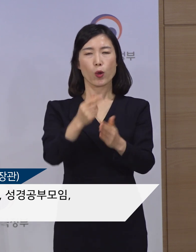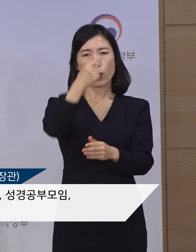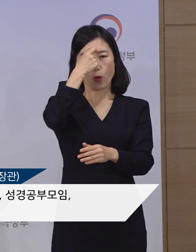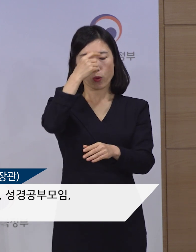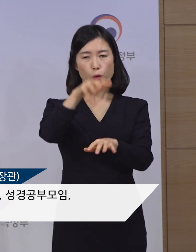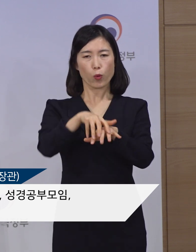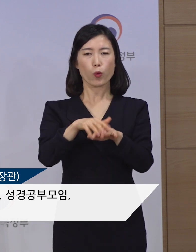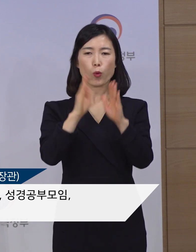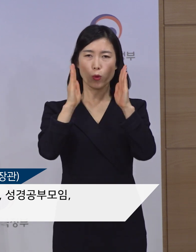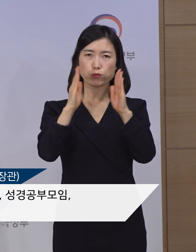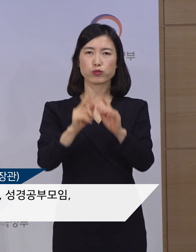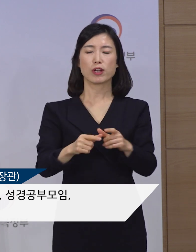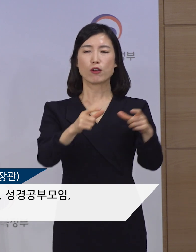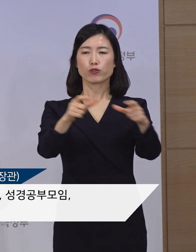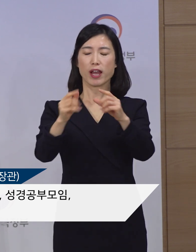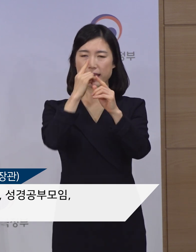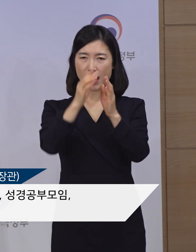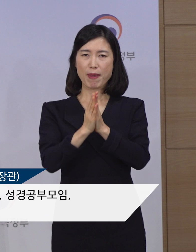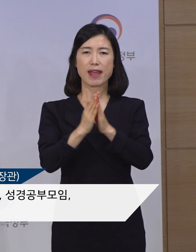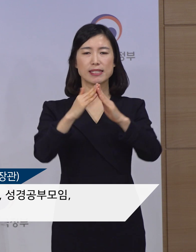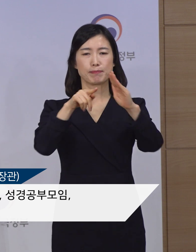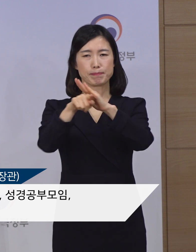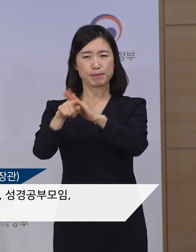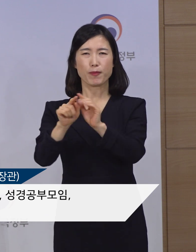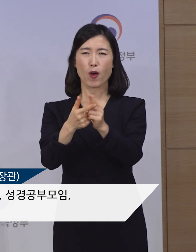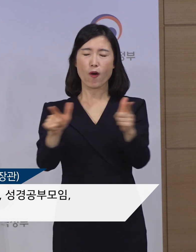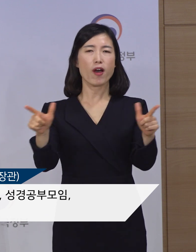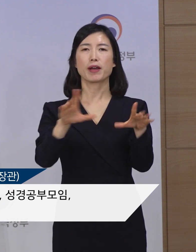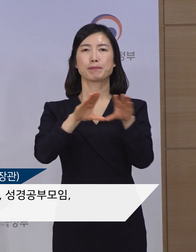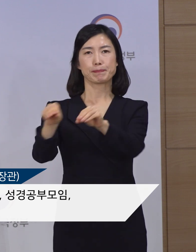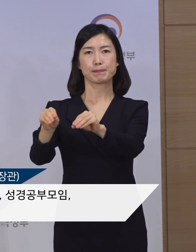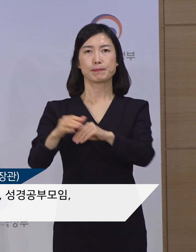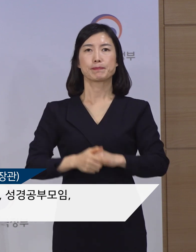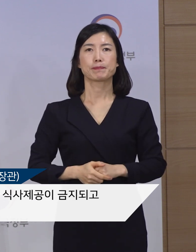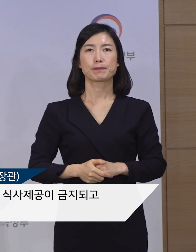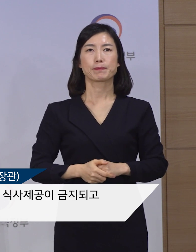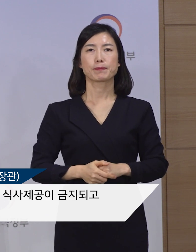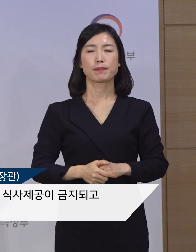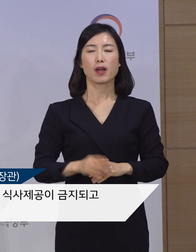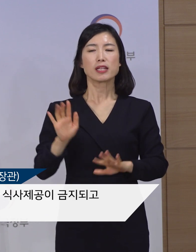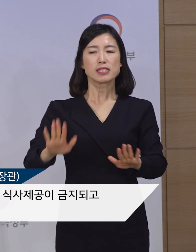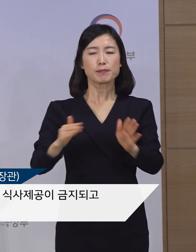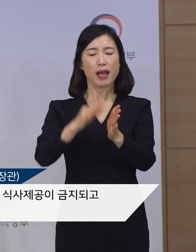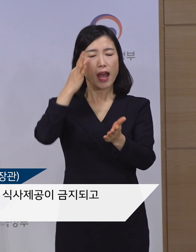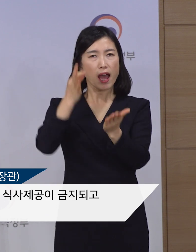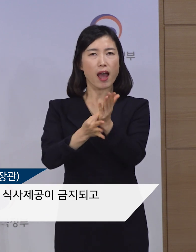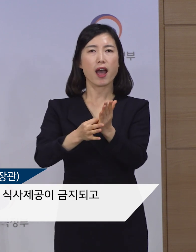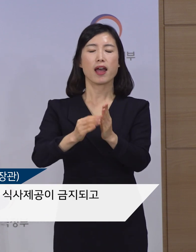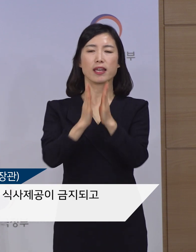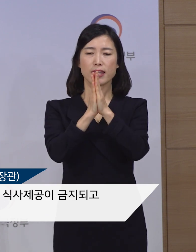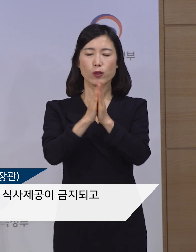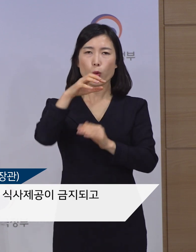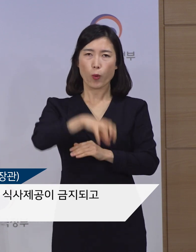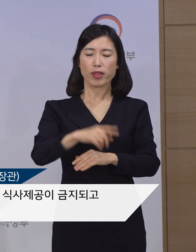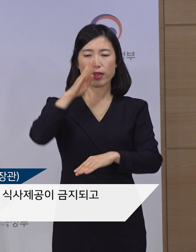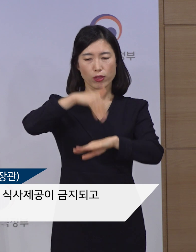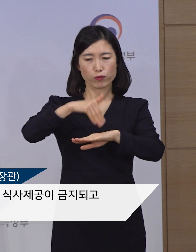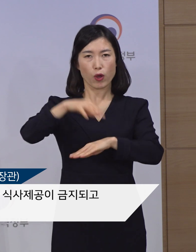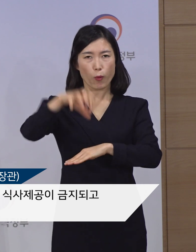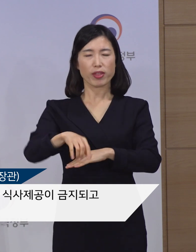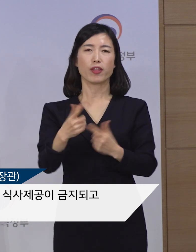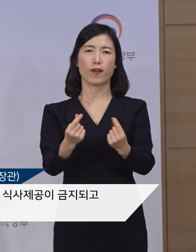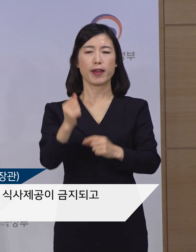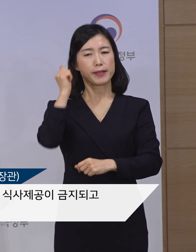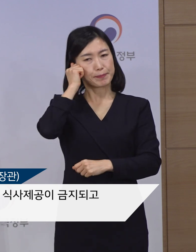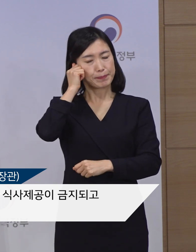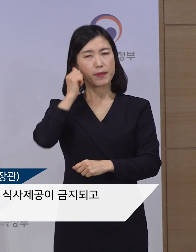부흥회, 성경 공부 모임, 구역 예배, 신방 등이 해당이 됩니다. 또한 사각지대였던 기도원, 수료원